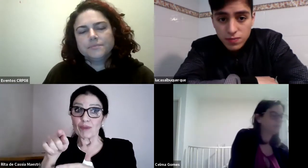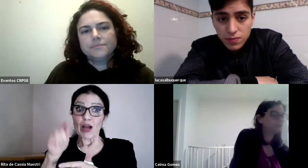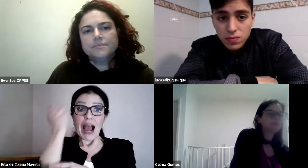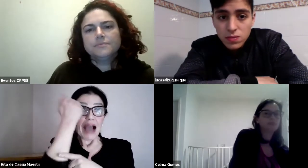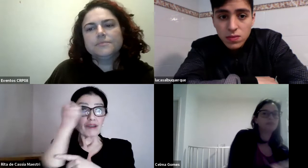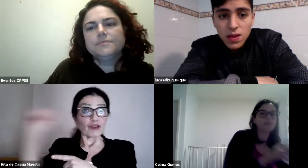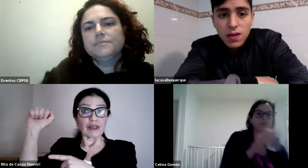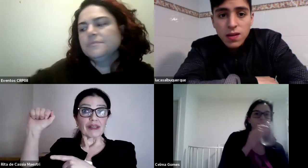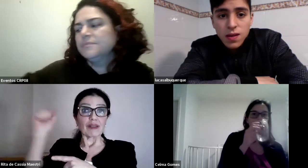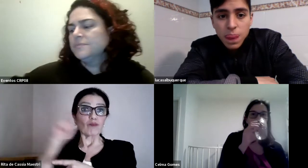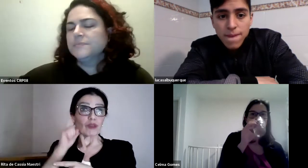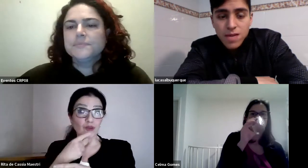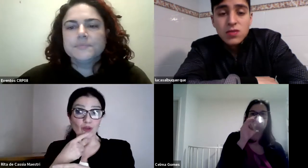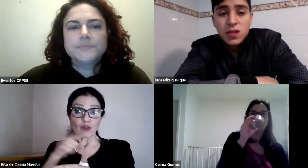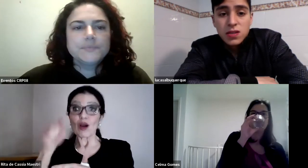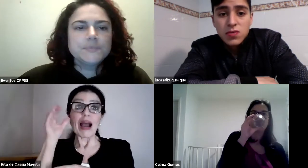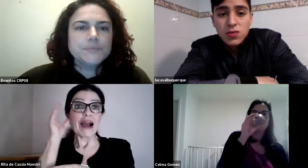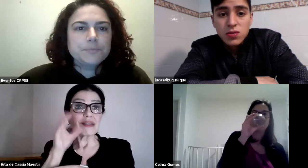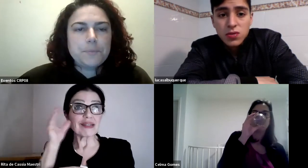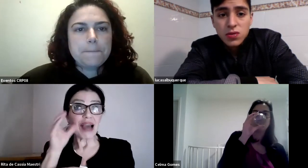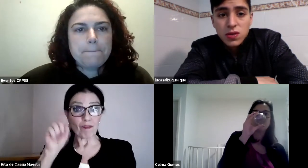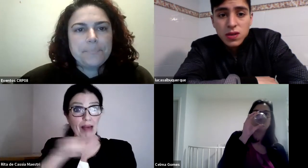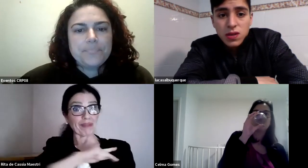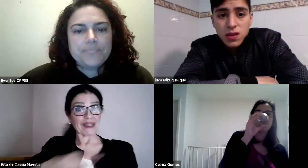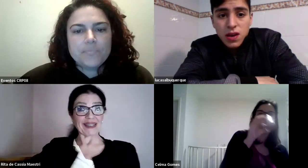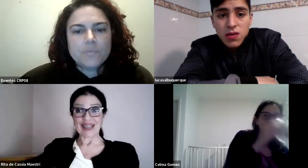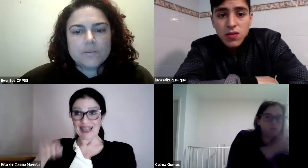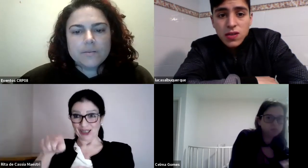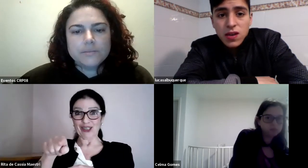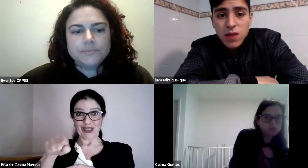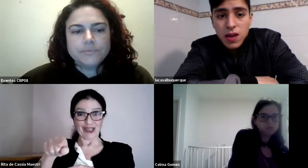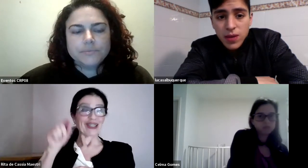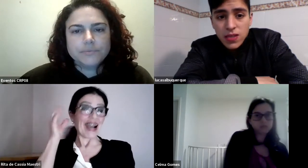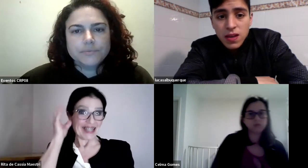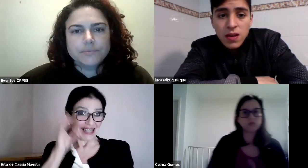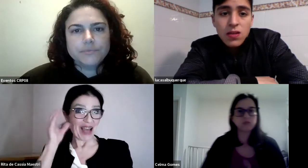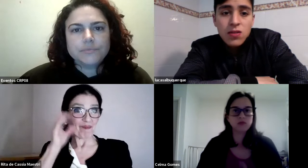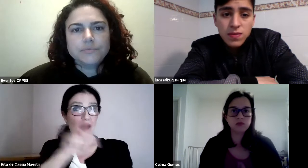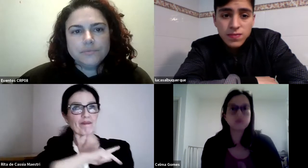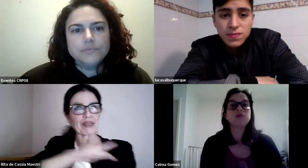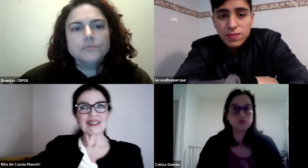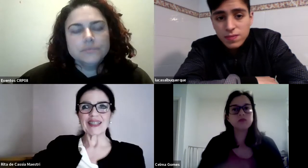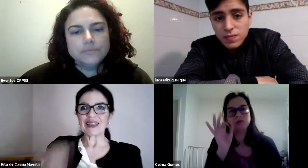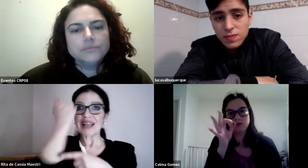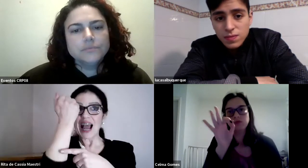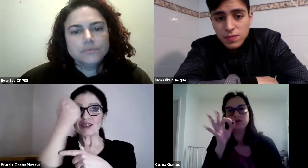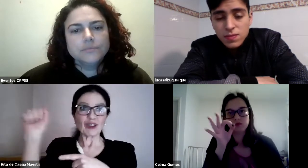surda. A Associação de Surdos, onde a Selma é presidente,